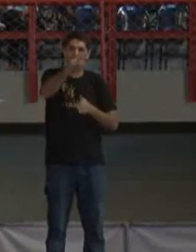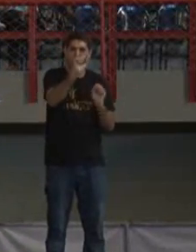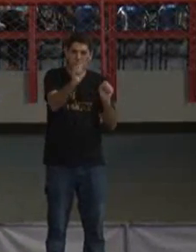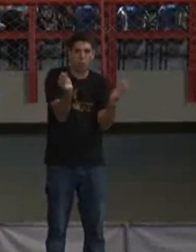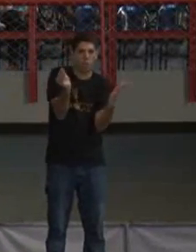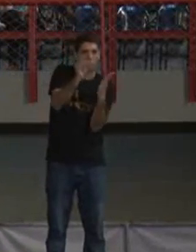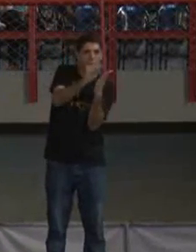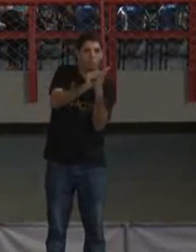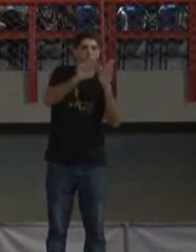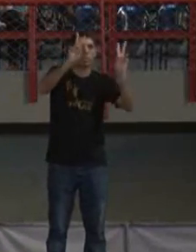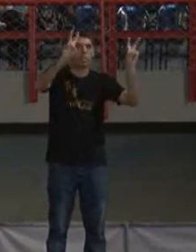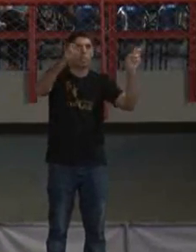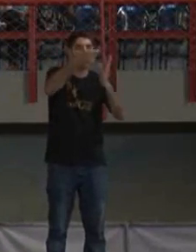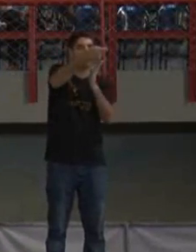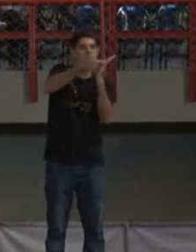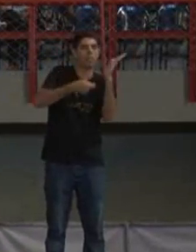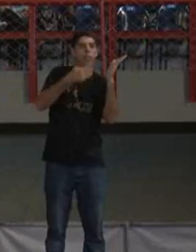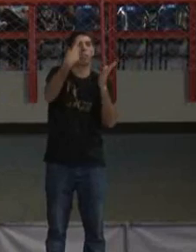nota, por favor.